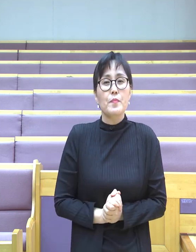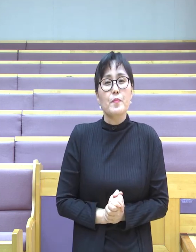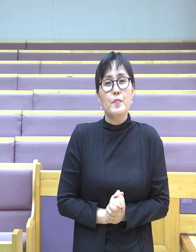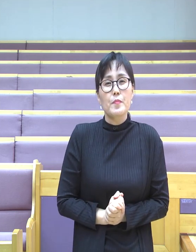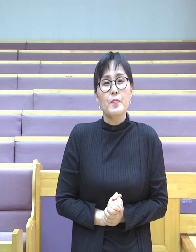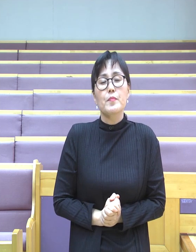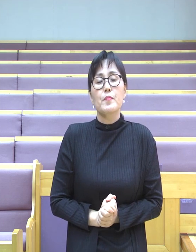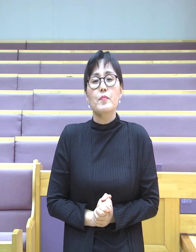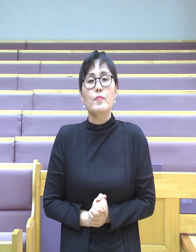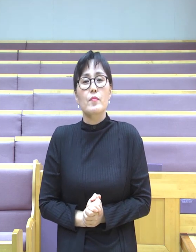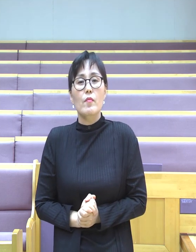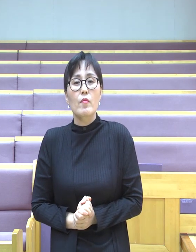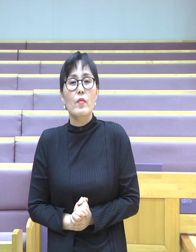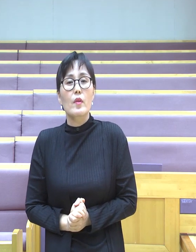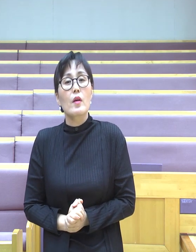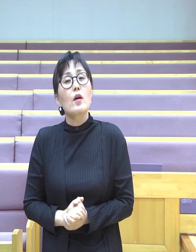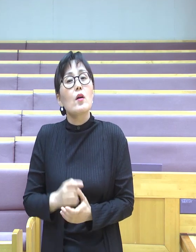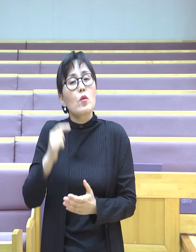평화로다.